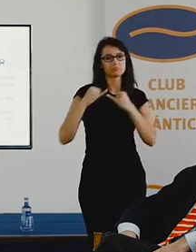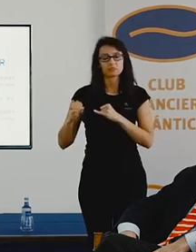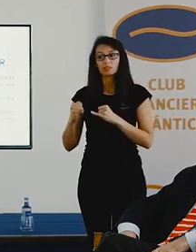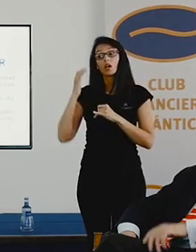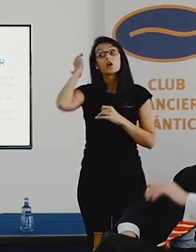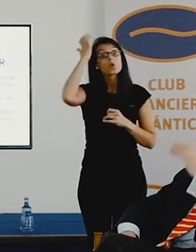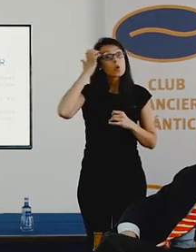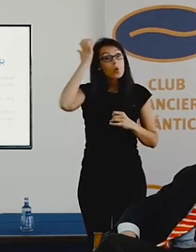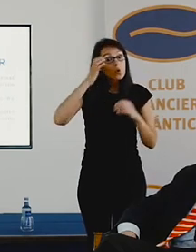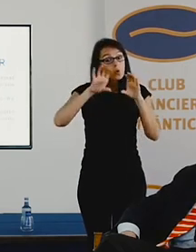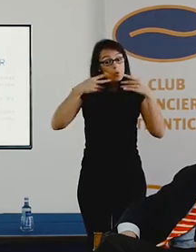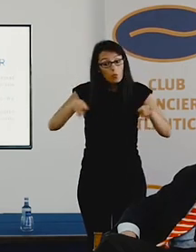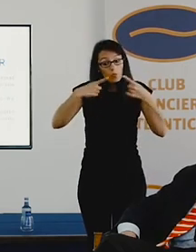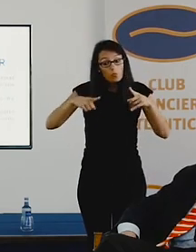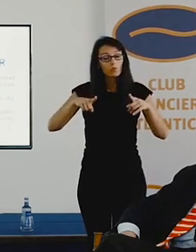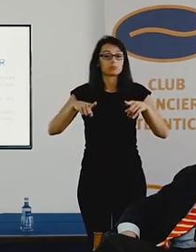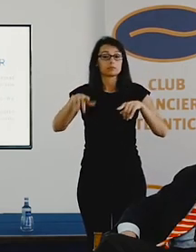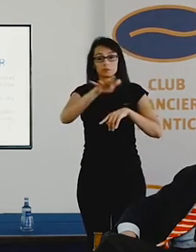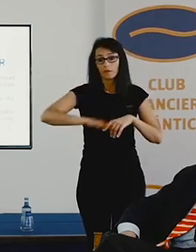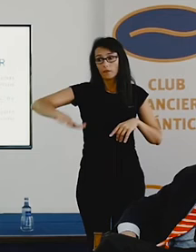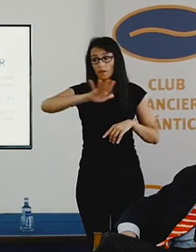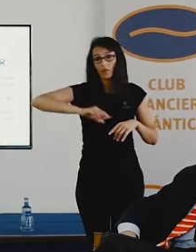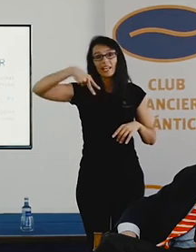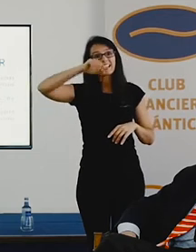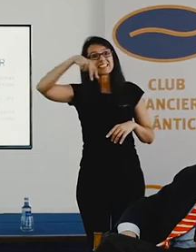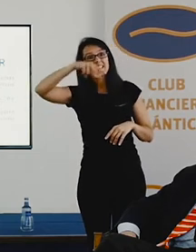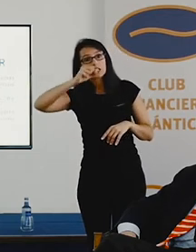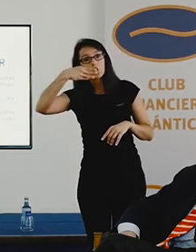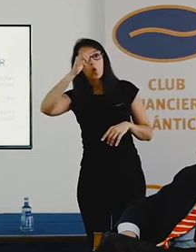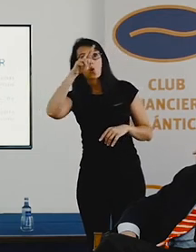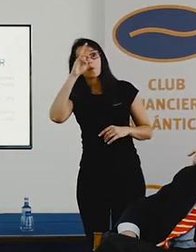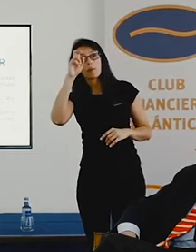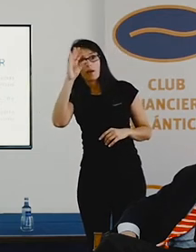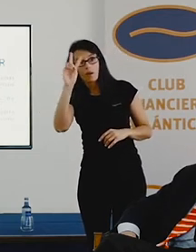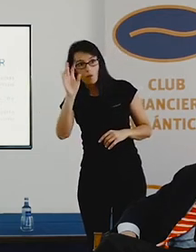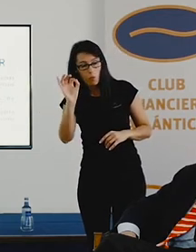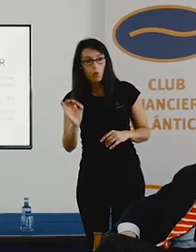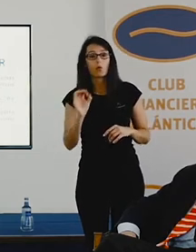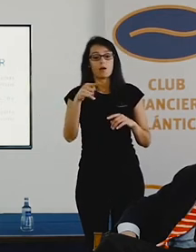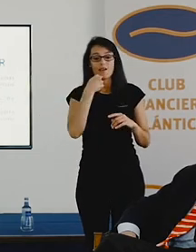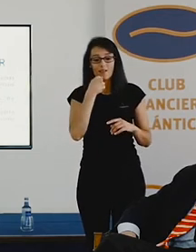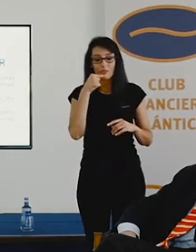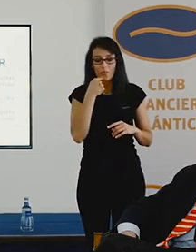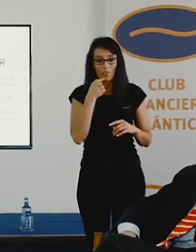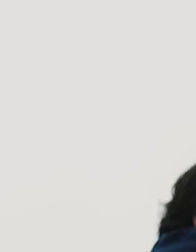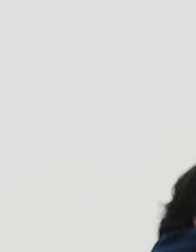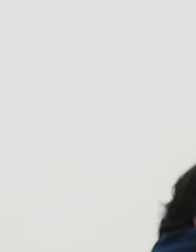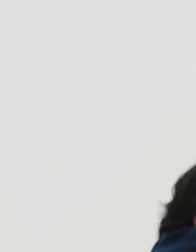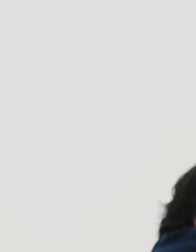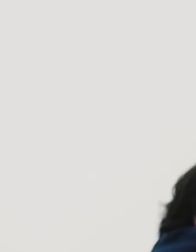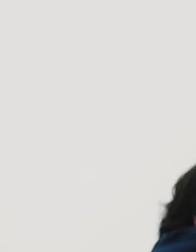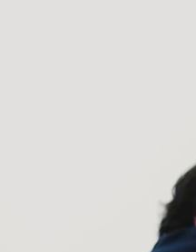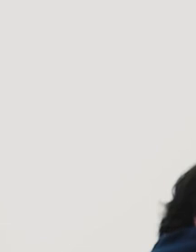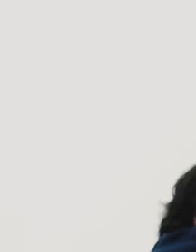con la banda municipal una cosa que hace de Nino Bravo, donde canta canciones de Nino acompañados sin otra, sin instrumentación eléctrica ni nada, sino